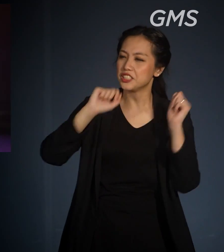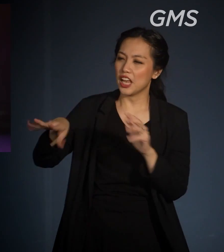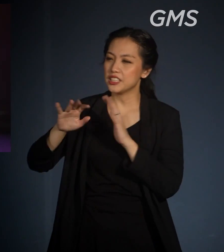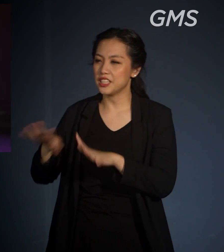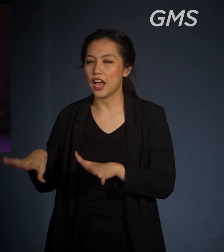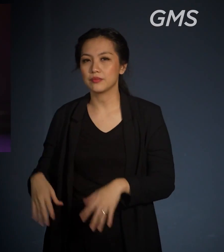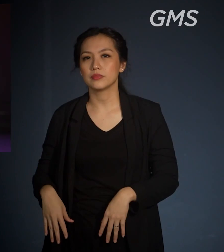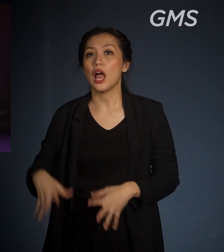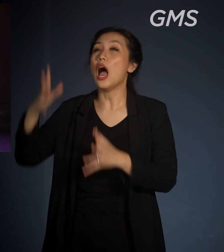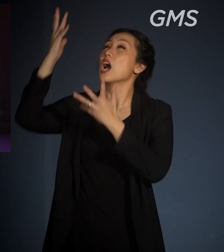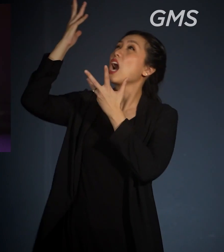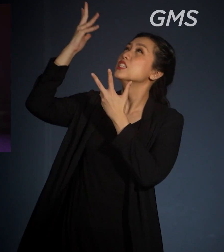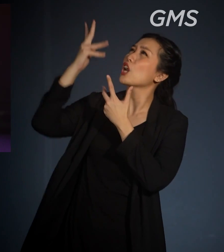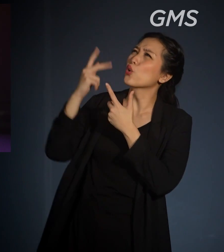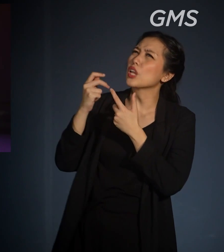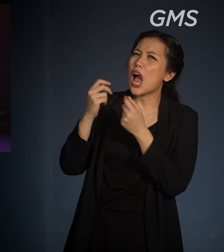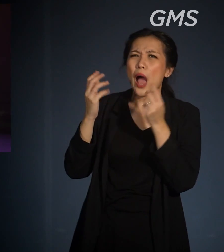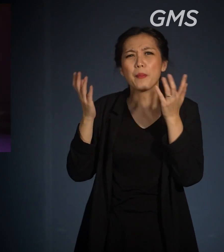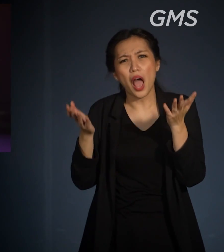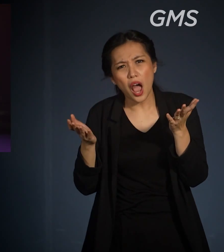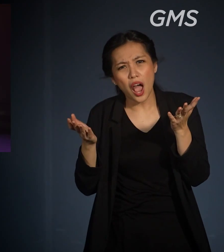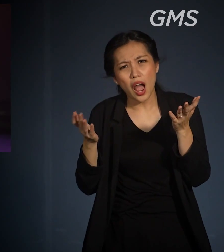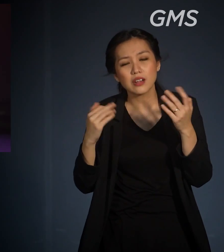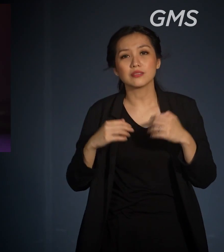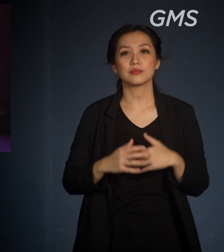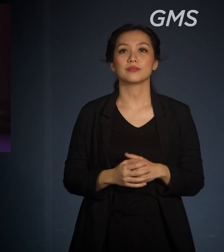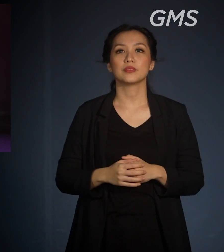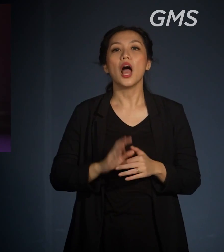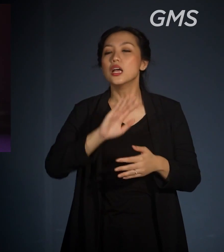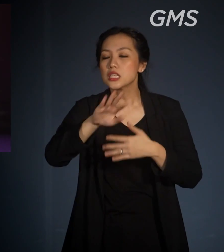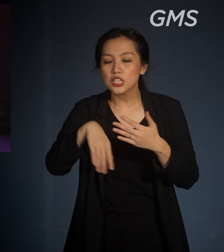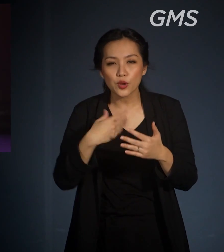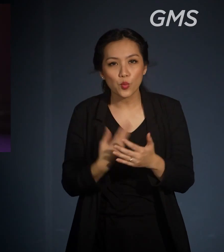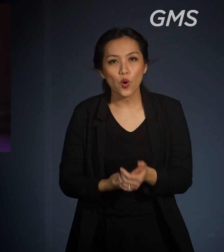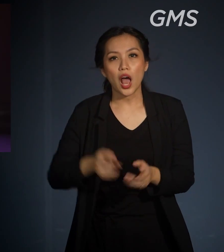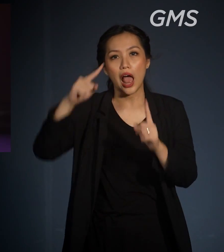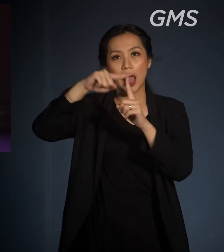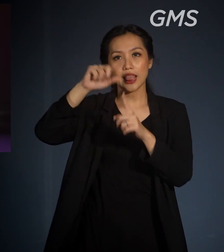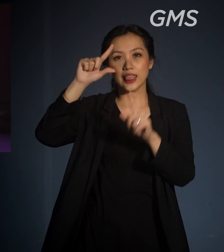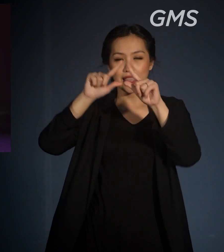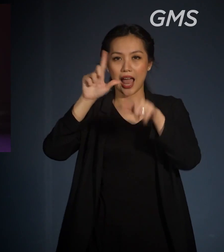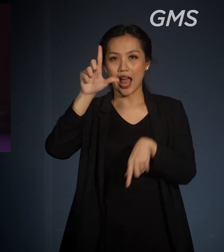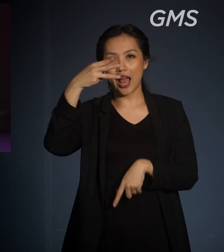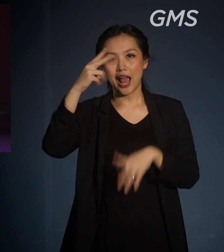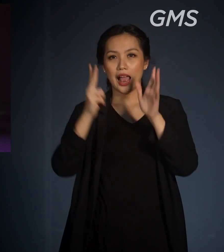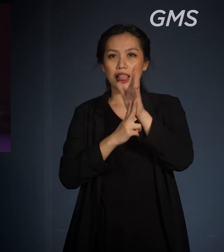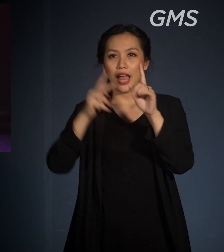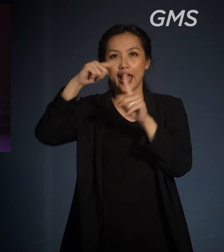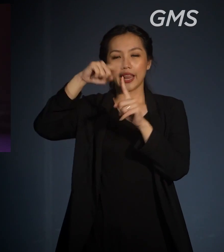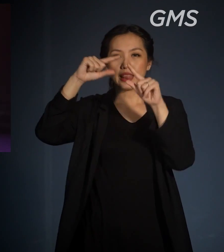kehidupan Paulus? Itu adalah semua talenta, semua modal,